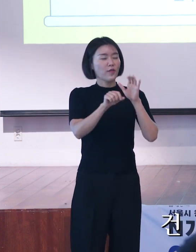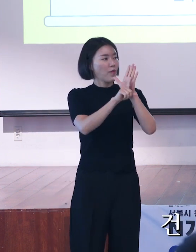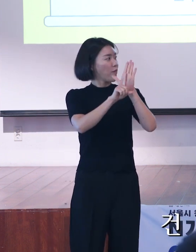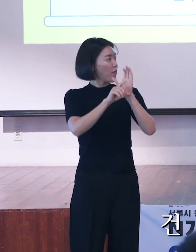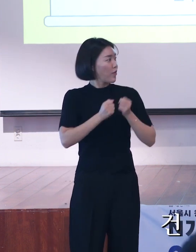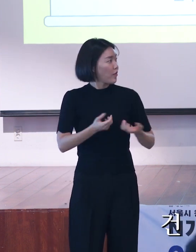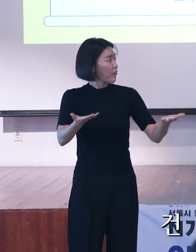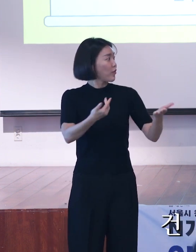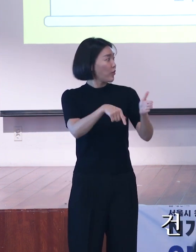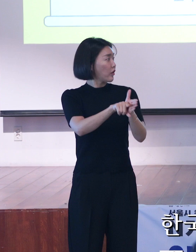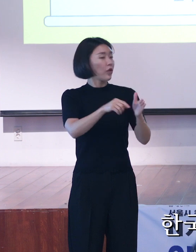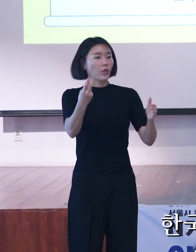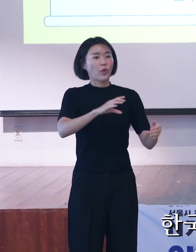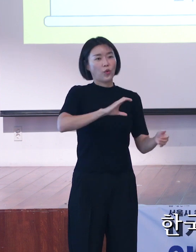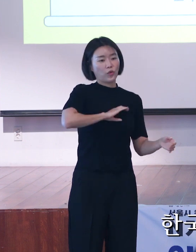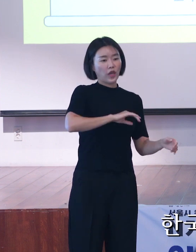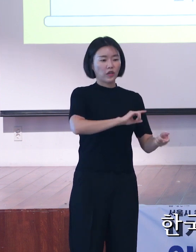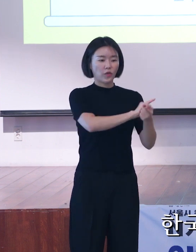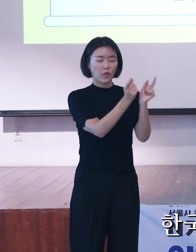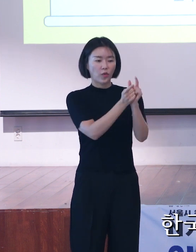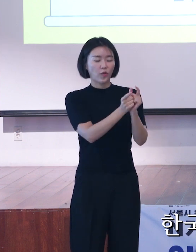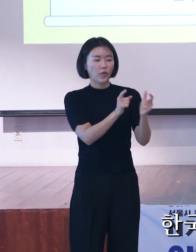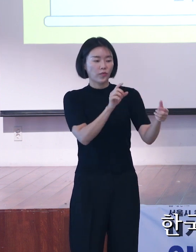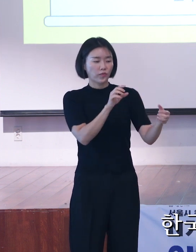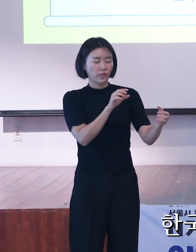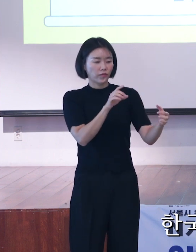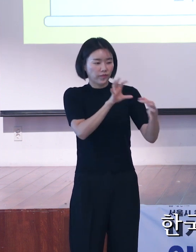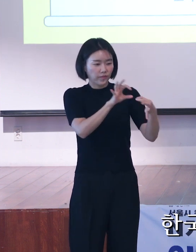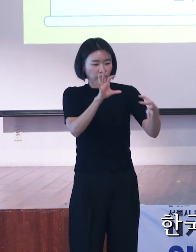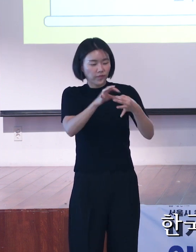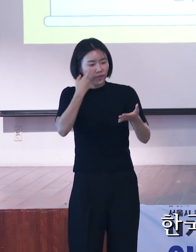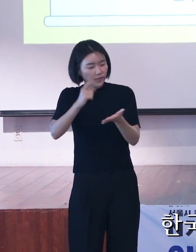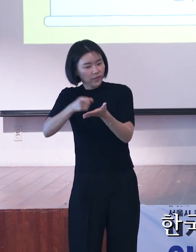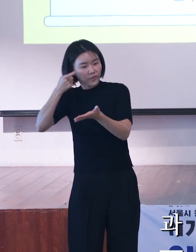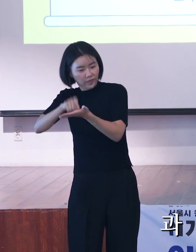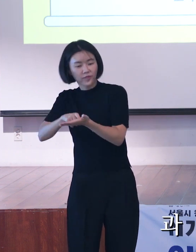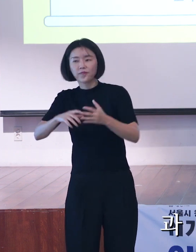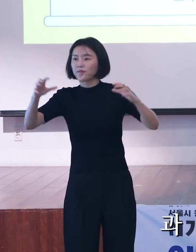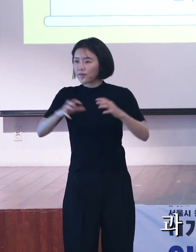코다들을 연결함으로써 코다의 가능성을 확장하는 일에 힘쓰고 있습니다.